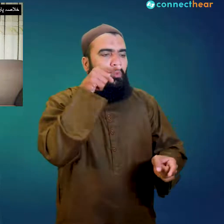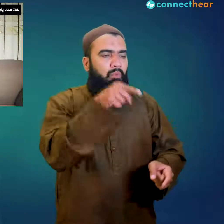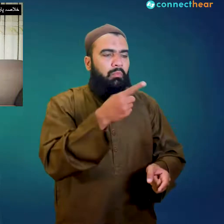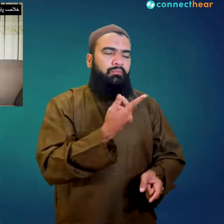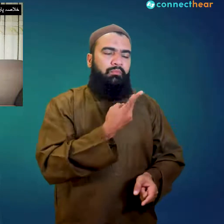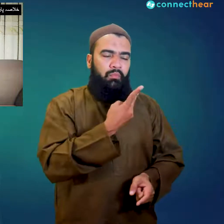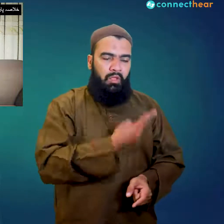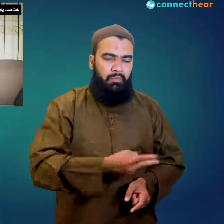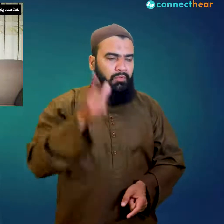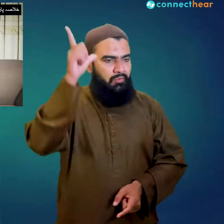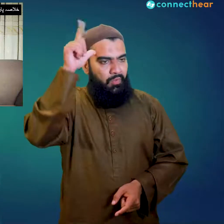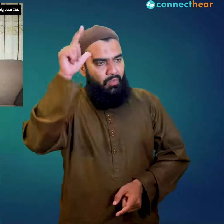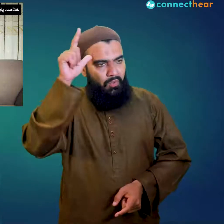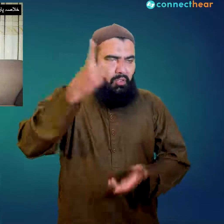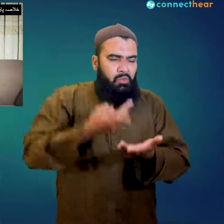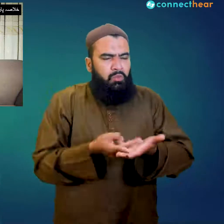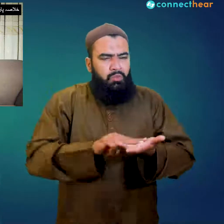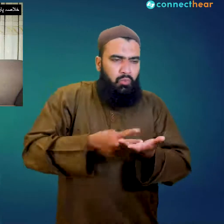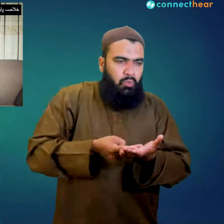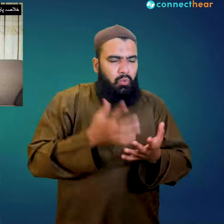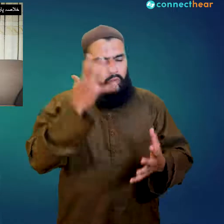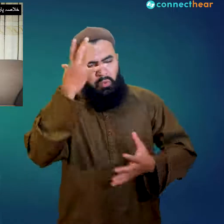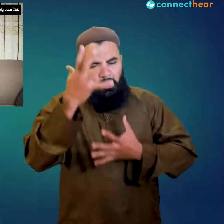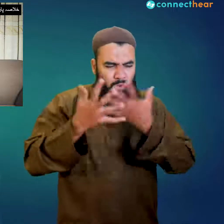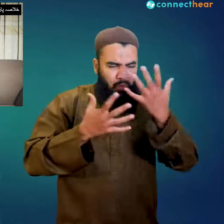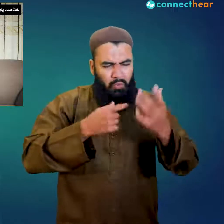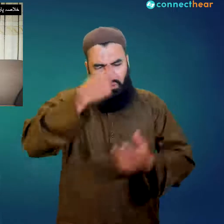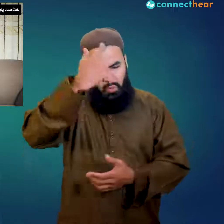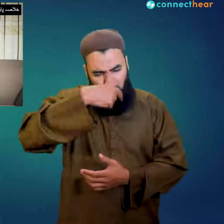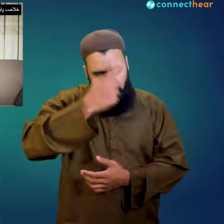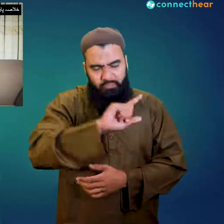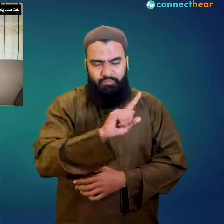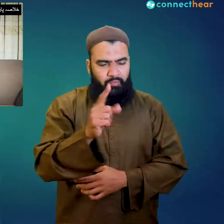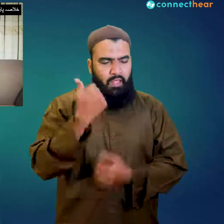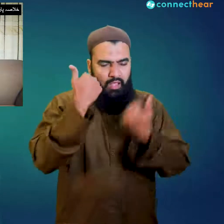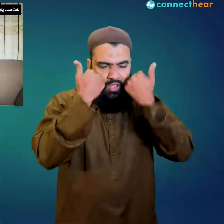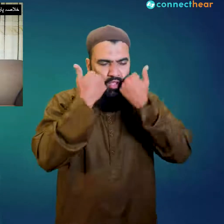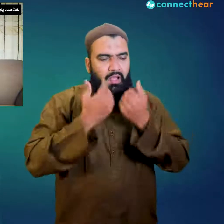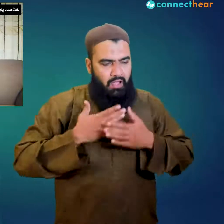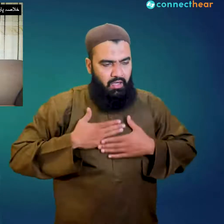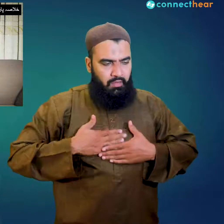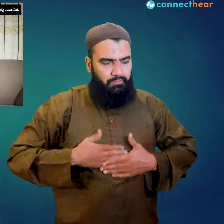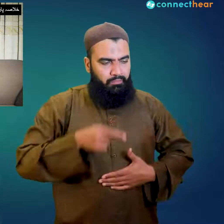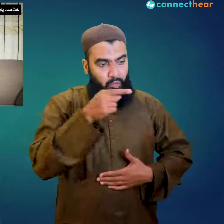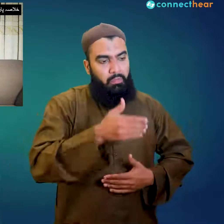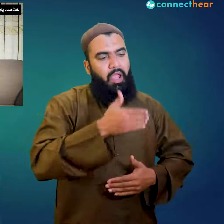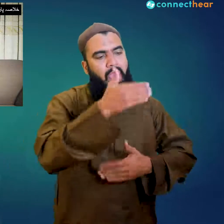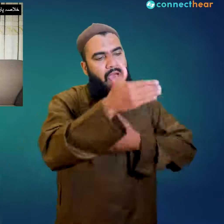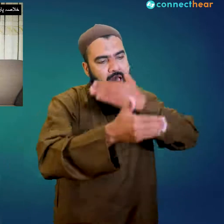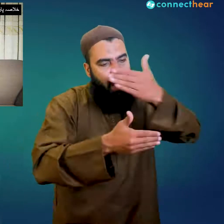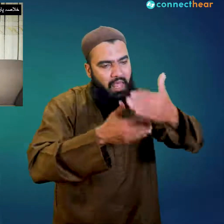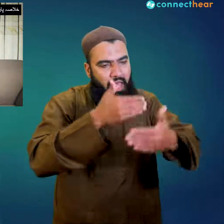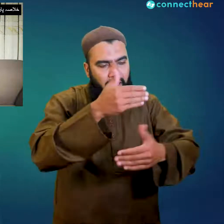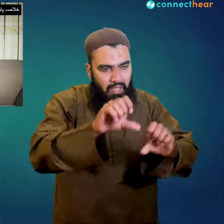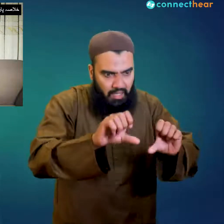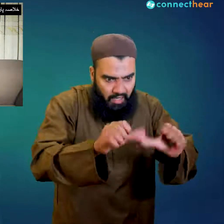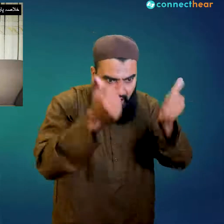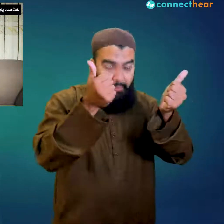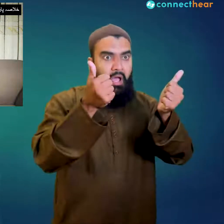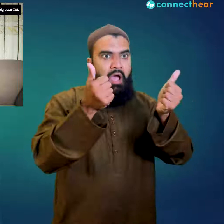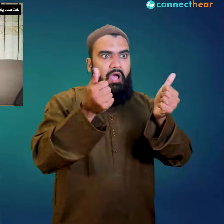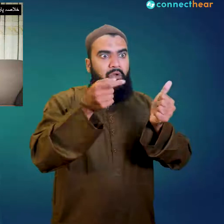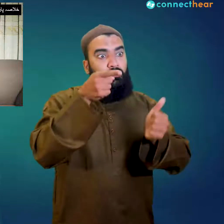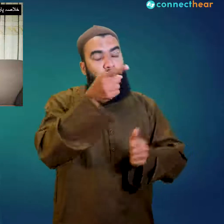کہ رنج مت کرو، ہمت مت ہارو، تم ہی غالب رہو گے اگر تم مومن